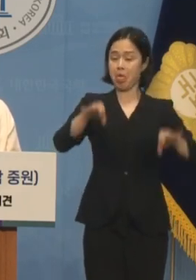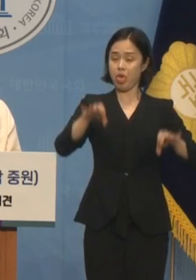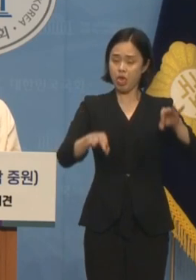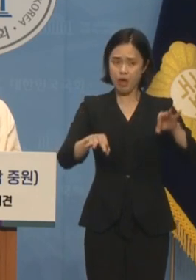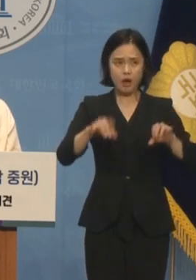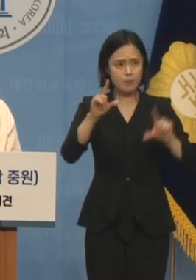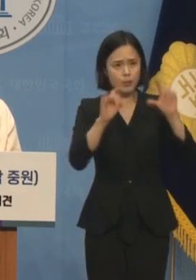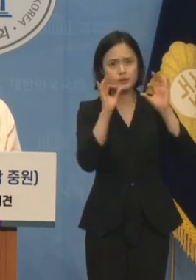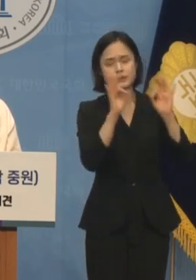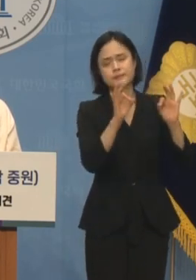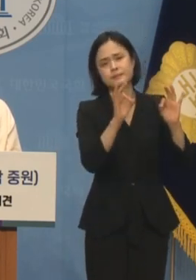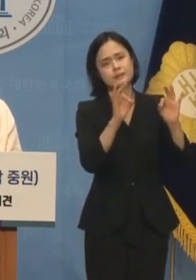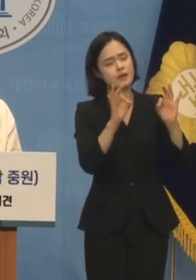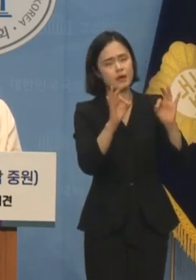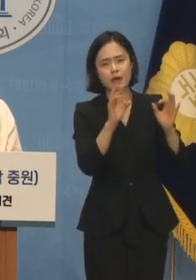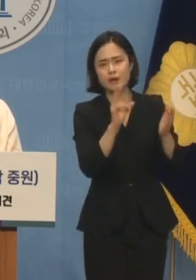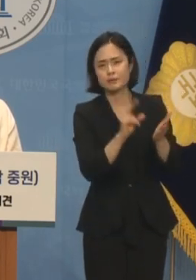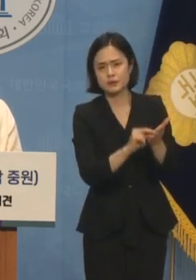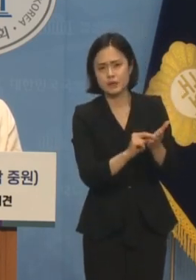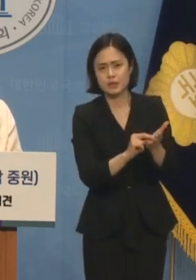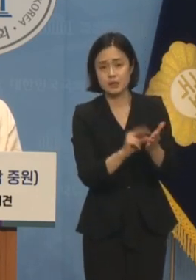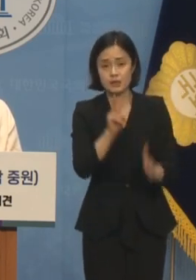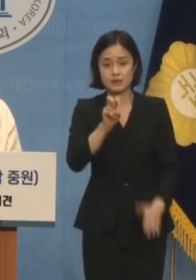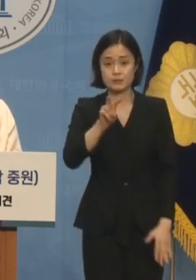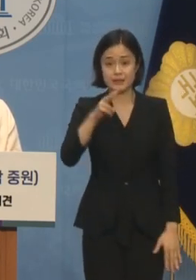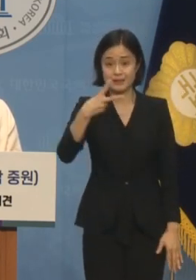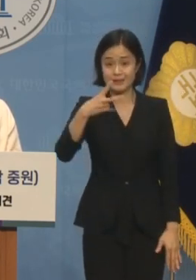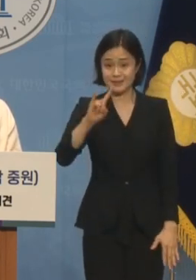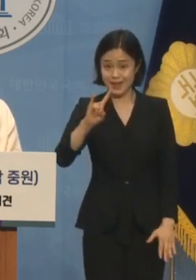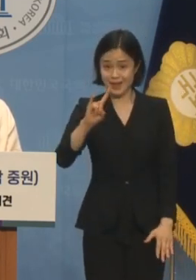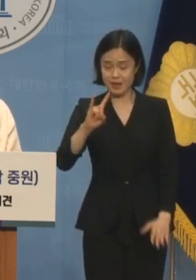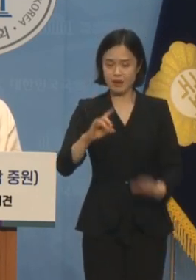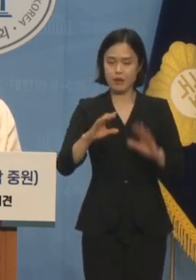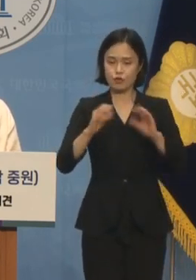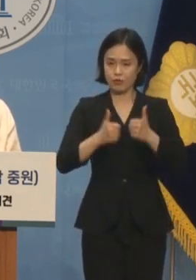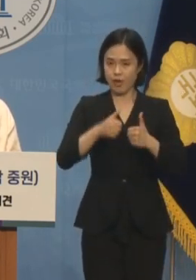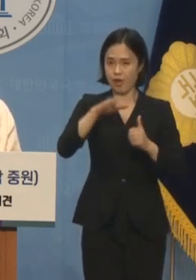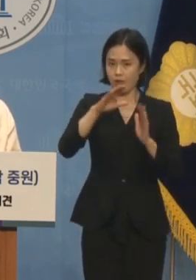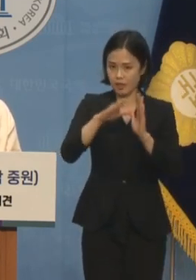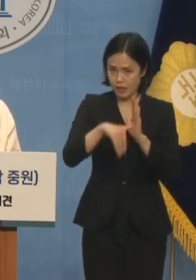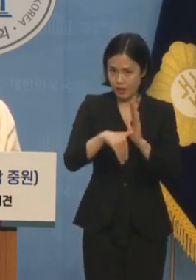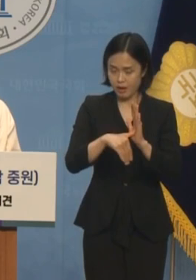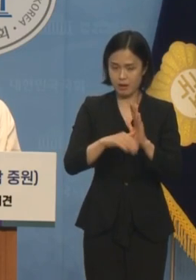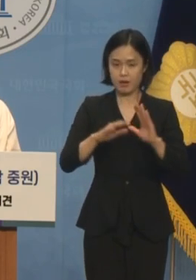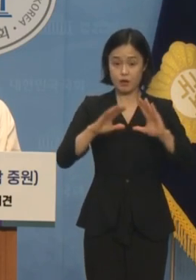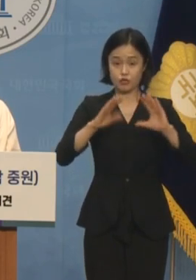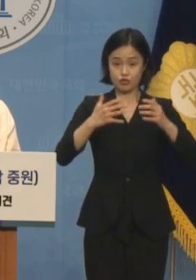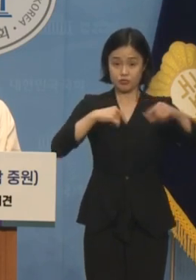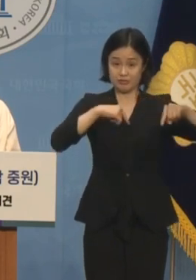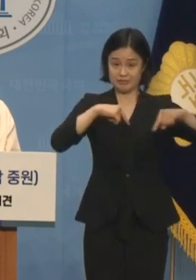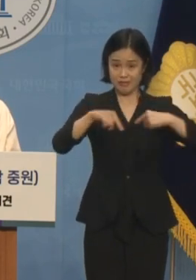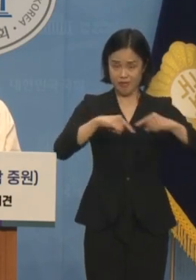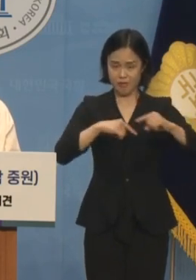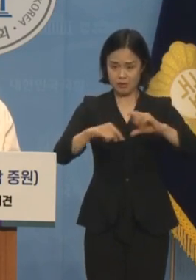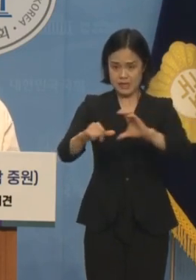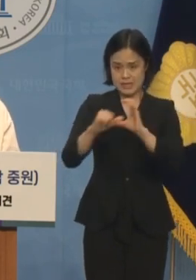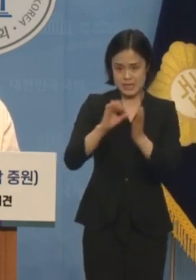국회에서 간호법은 더는 정략적 이해와 정쟁의 희생양이 되지 않아야 할 것입니다.